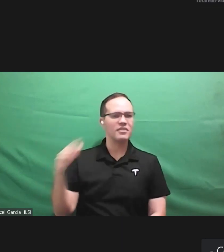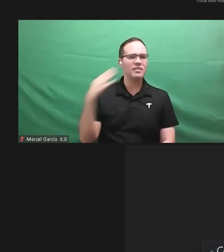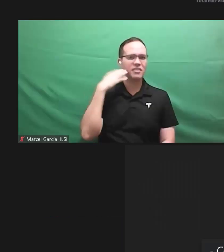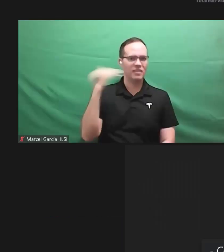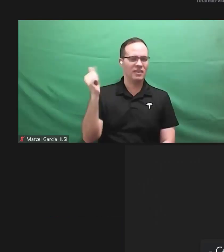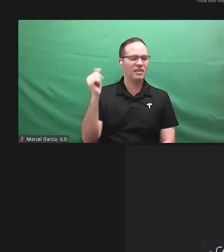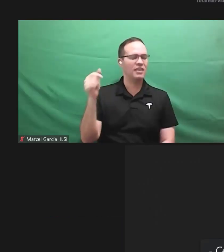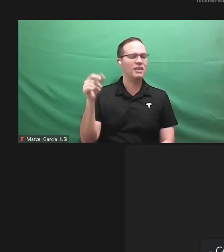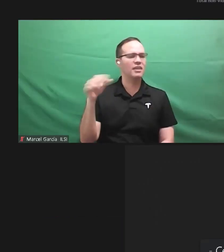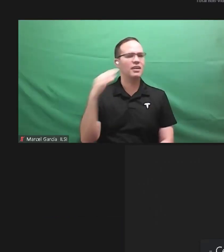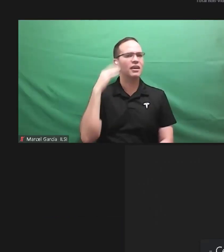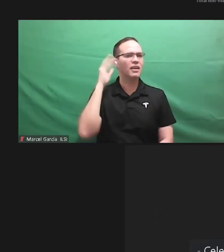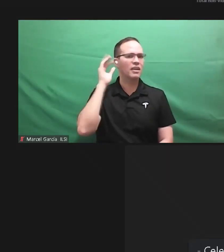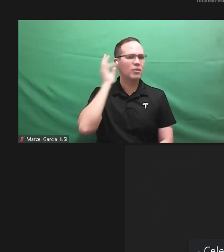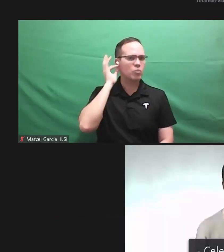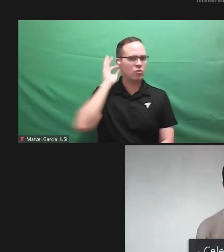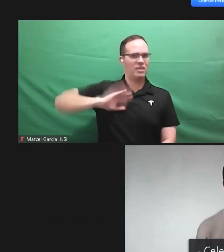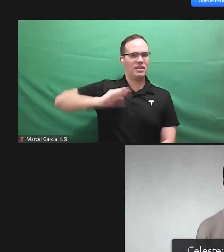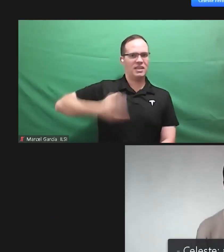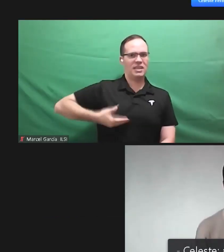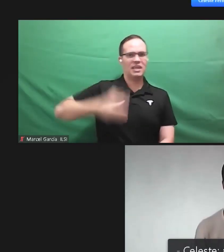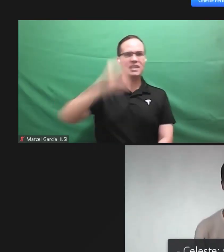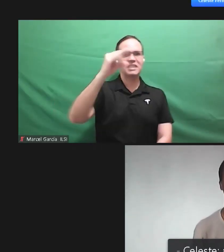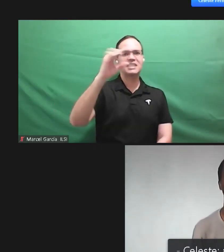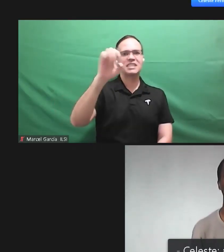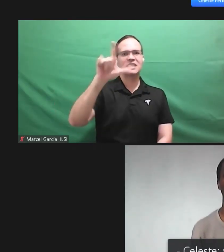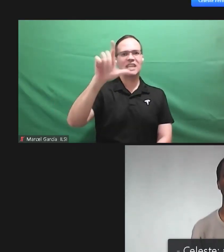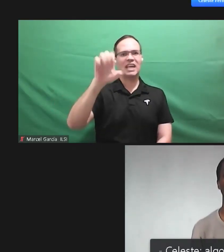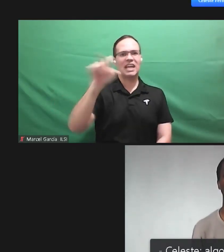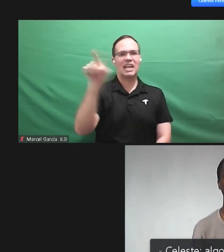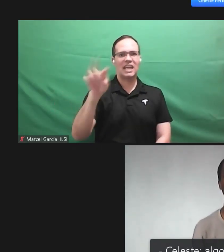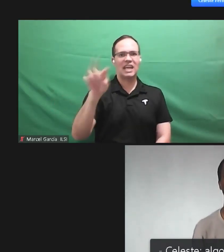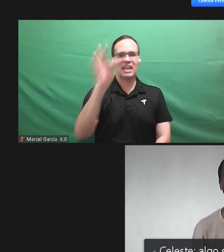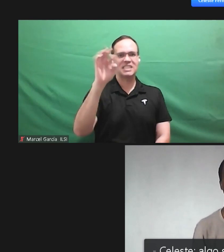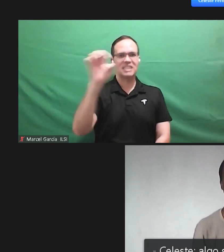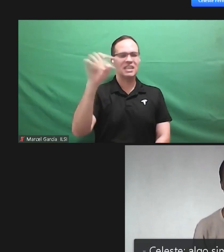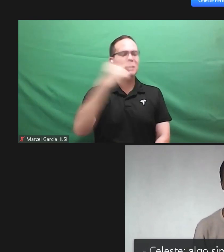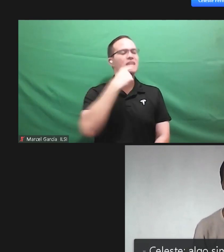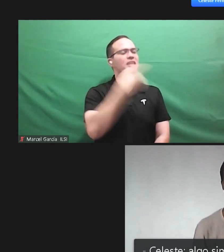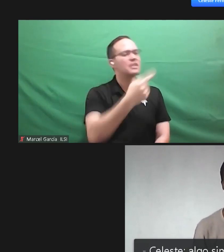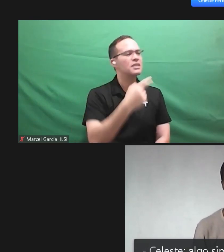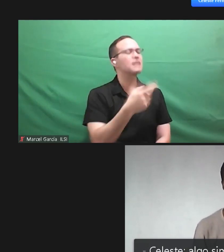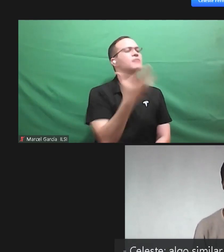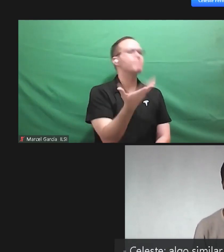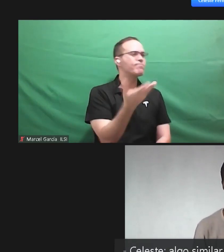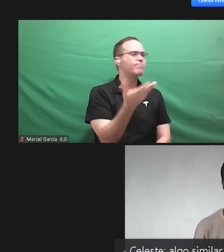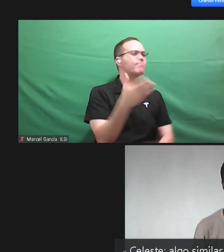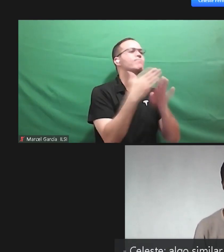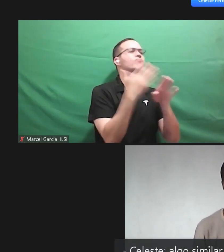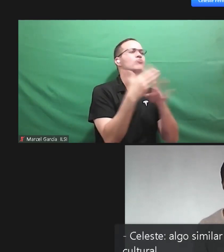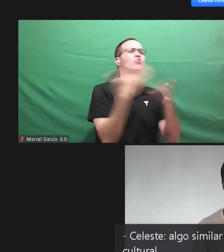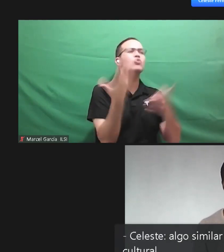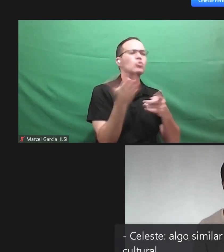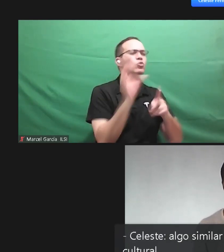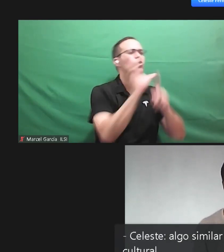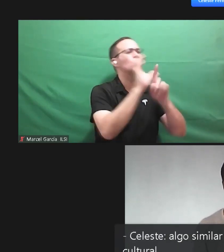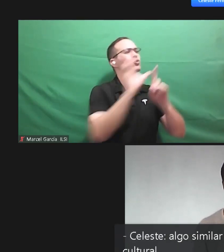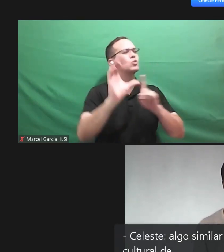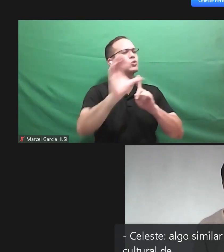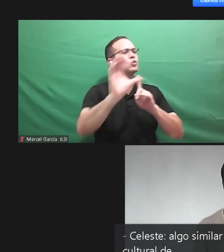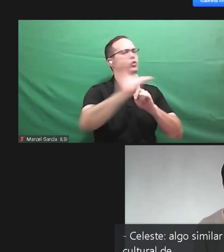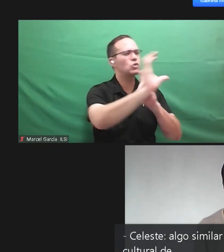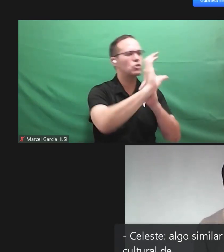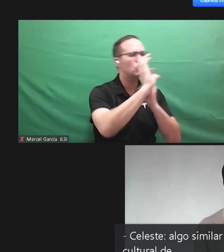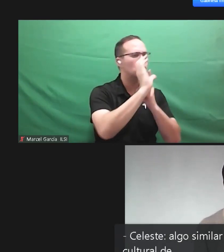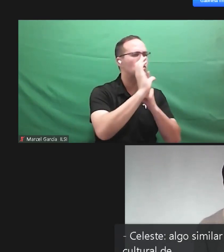Celeste. No, en el sentido que, digamos, hay una cuestión ahí cultural también